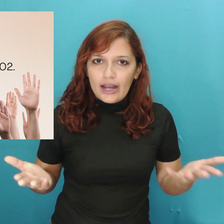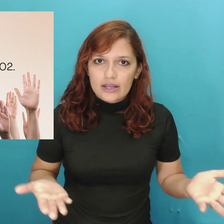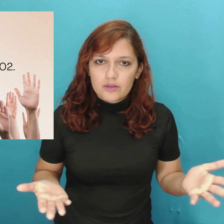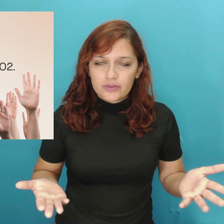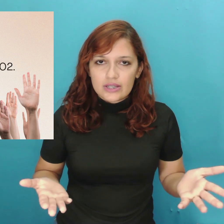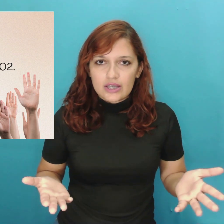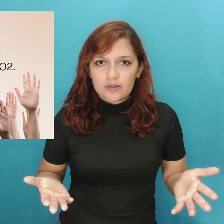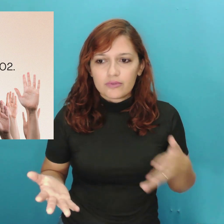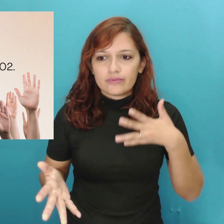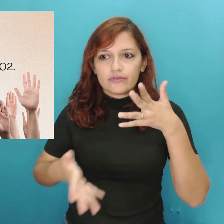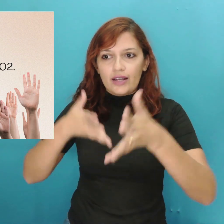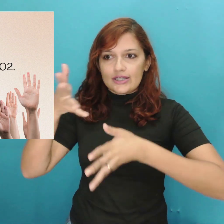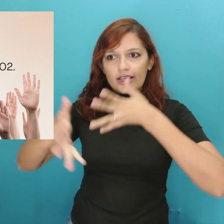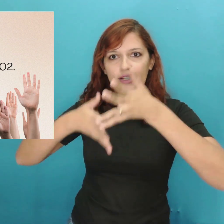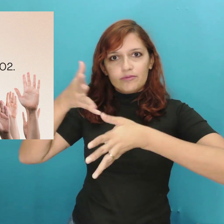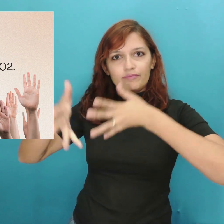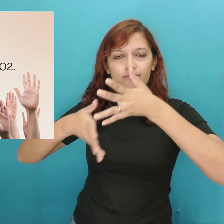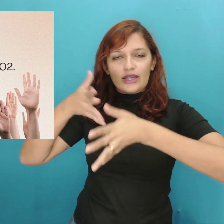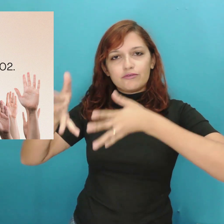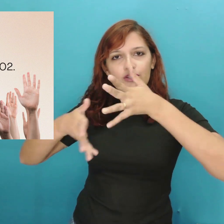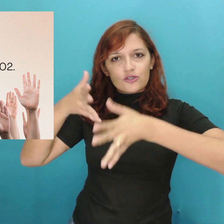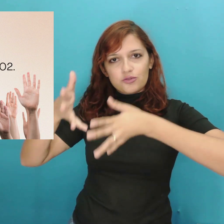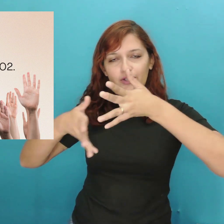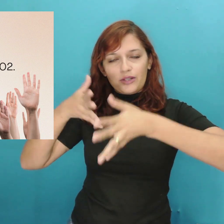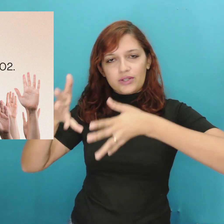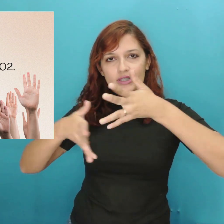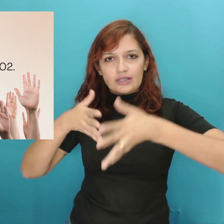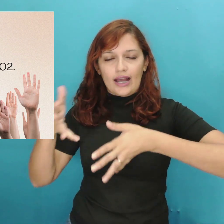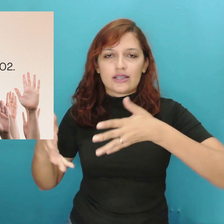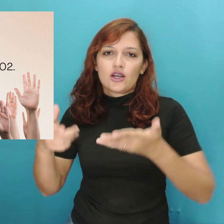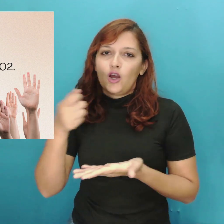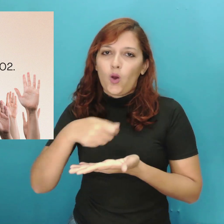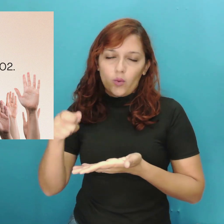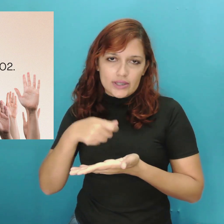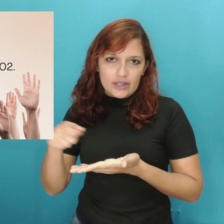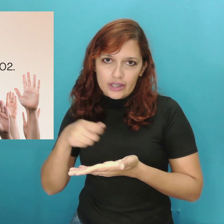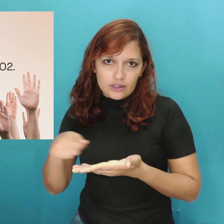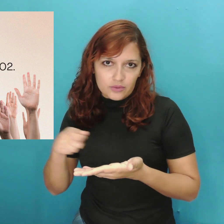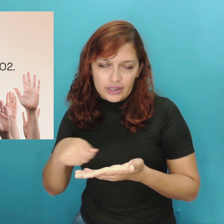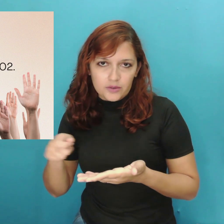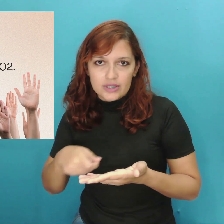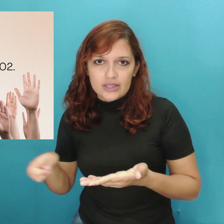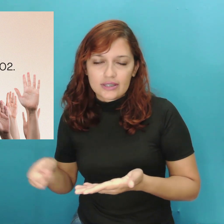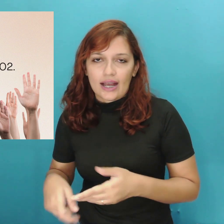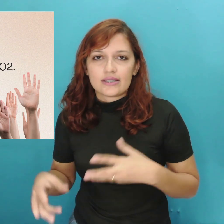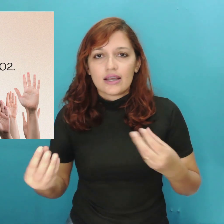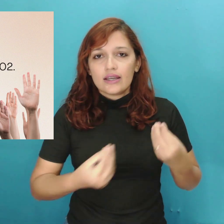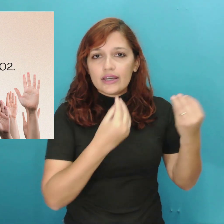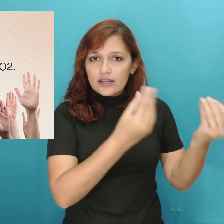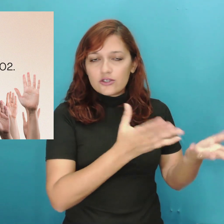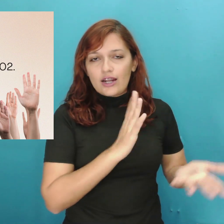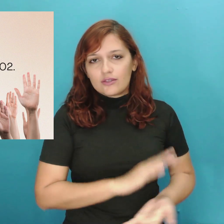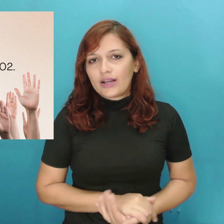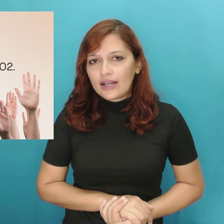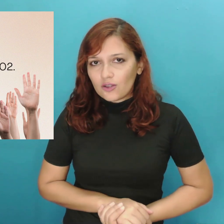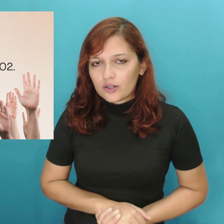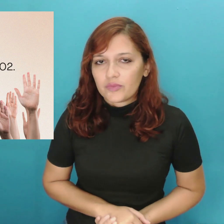casa, por exemplo, fazê-la em vídeo, em língua de sinais, ou escrito em língua de sinais e registrar num cartório, por